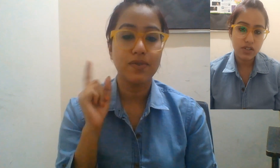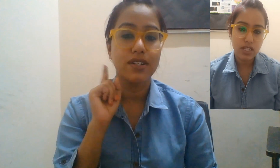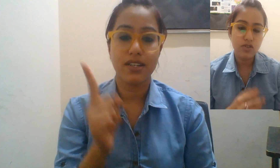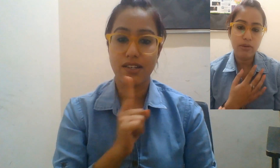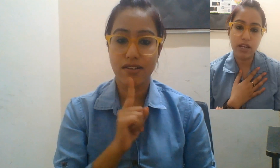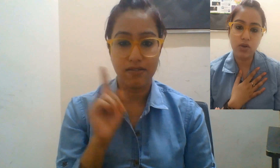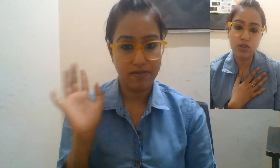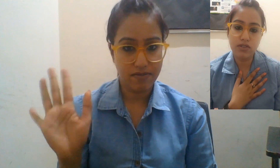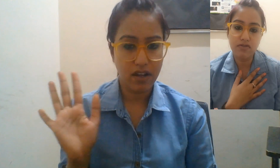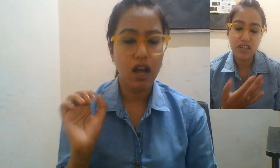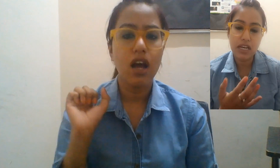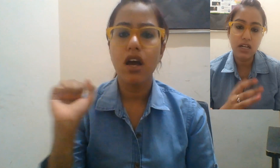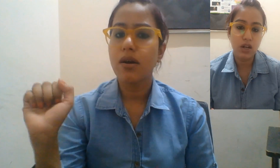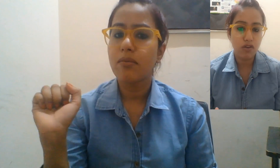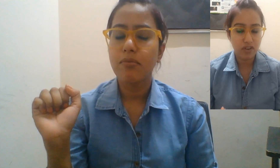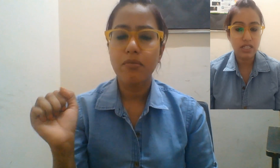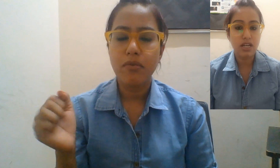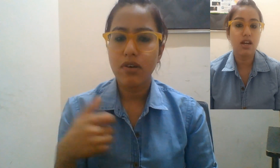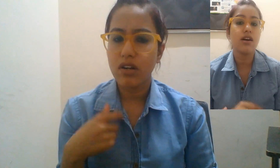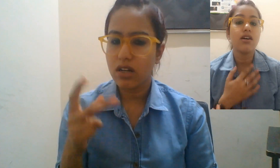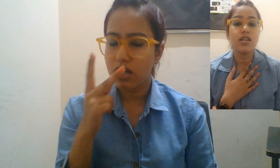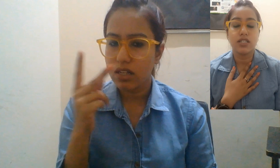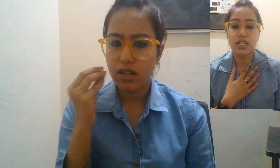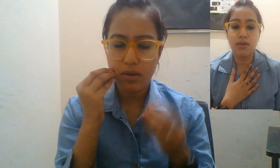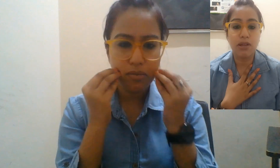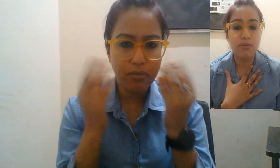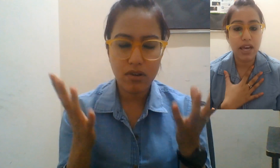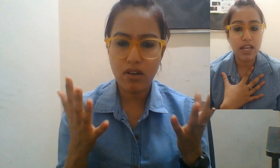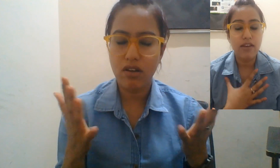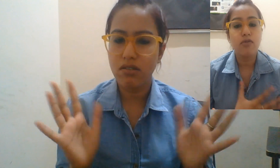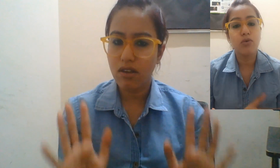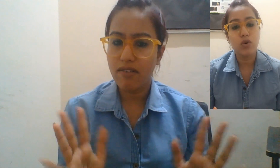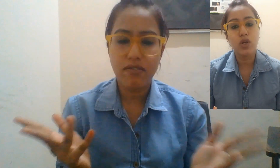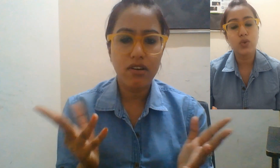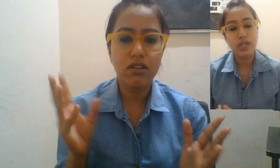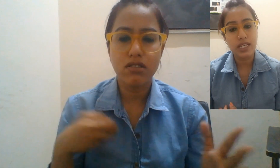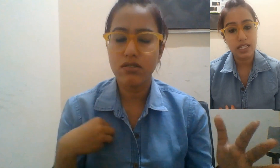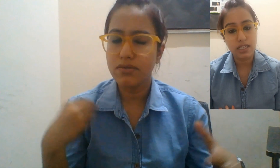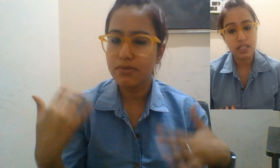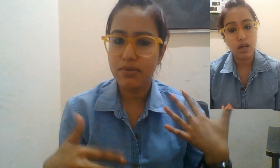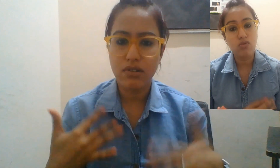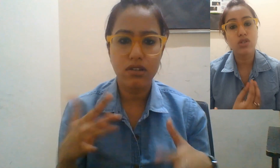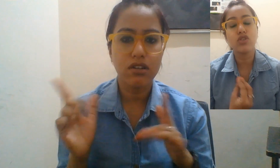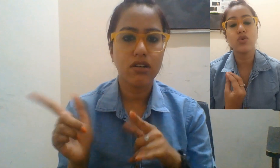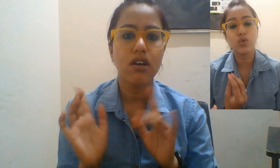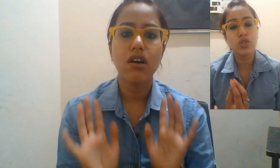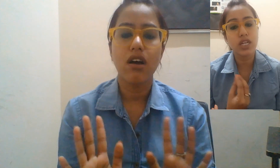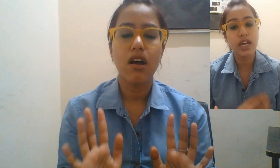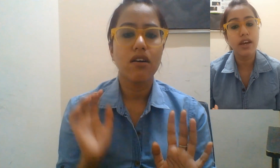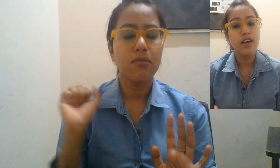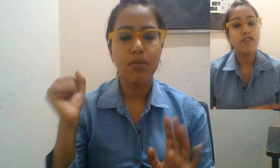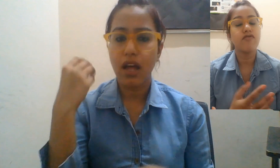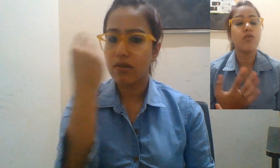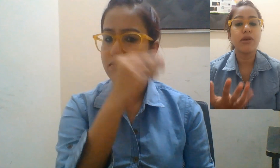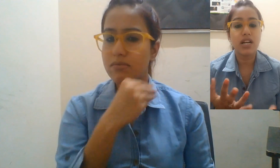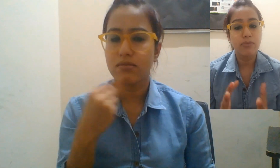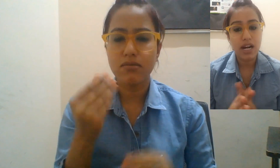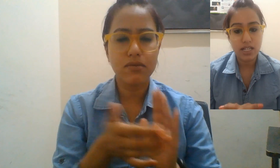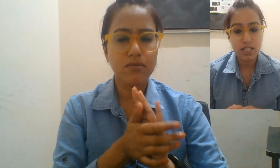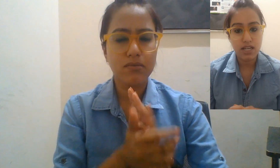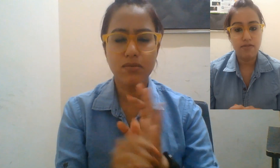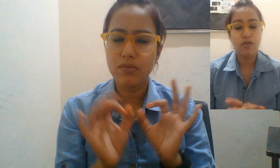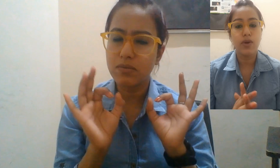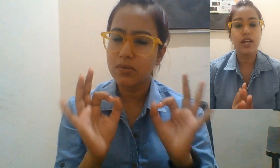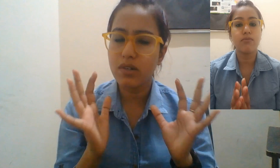कुछ चैलेंजेस हैं जो मैंने खुद फील करा और फेस करा। जैसे मेरी बहन है, वो बोल और सुन नहीं सकती है। उसकी जो रुचि है वो